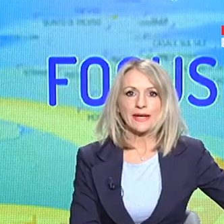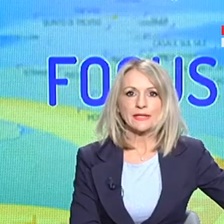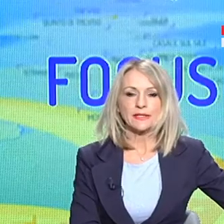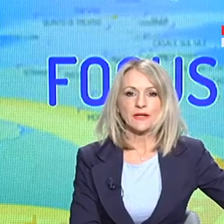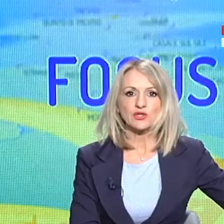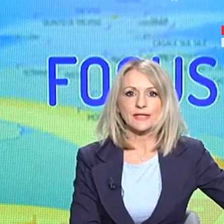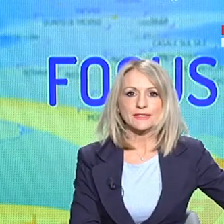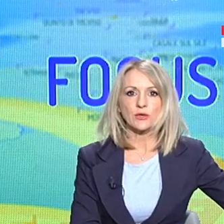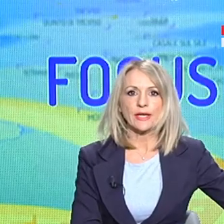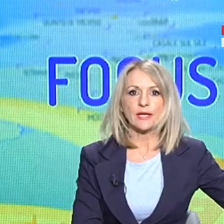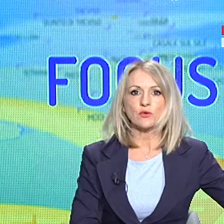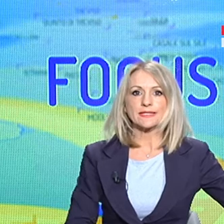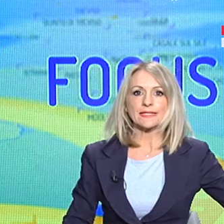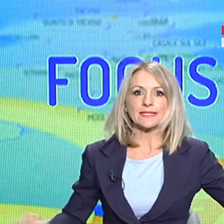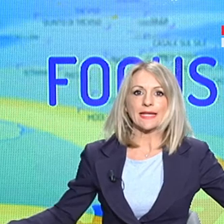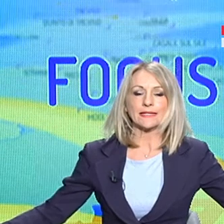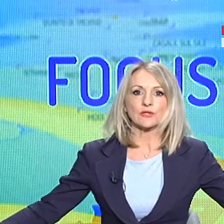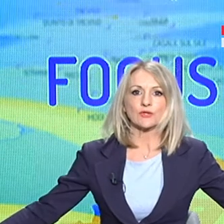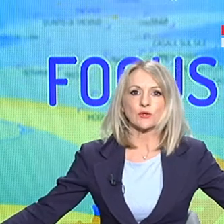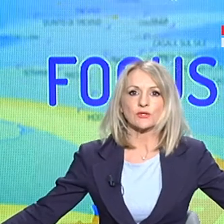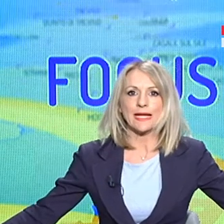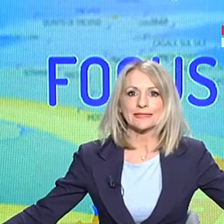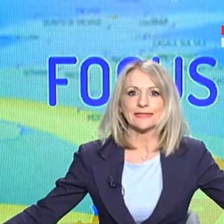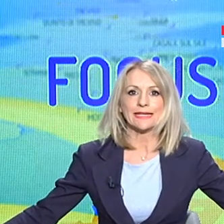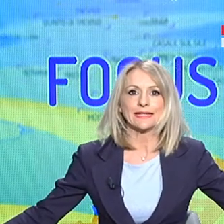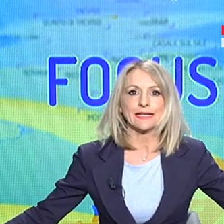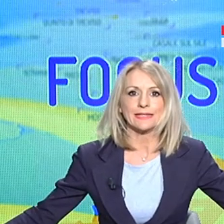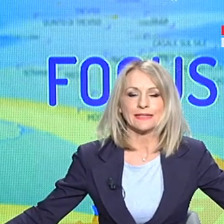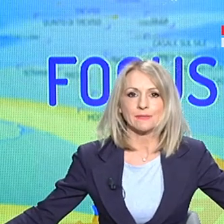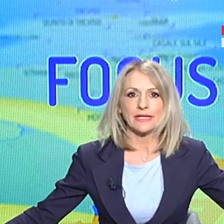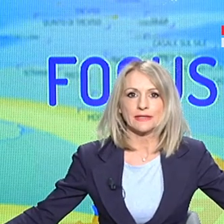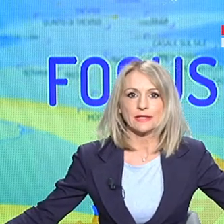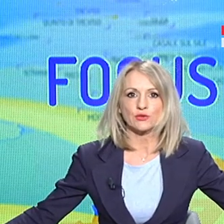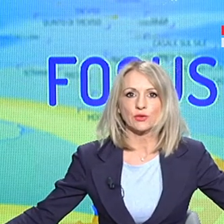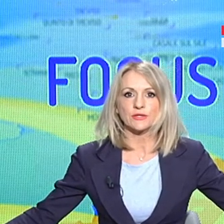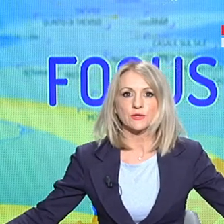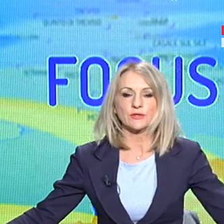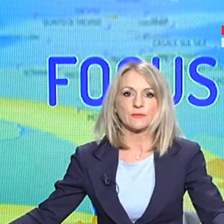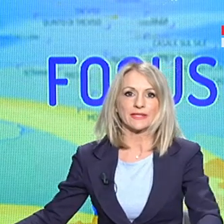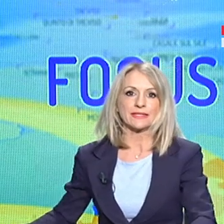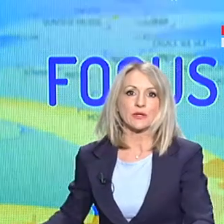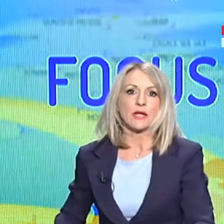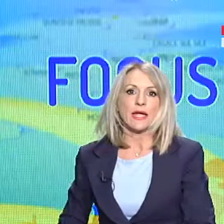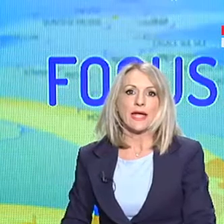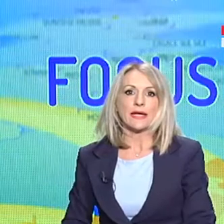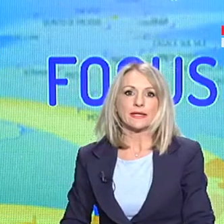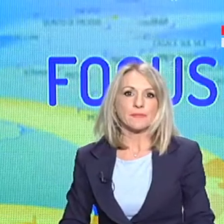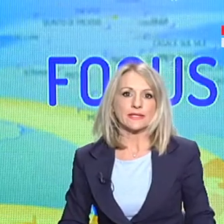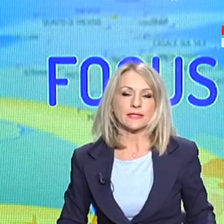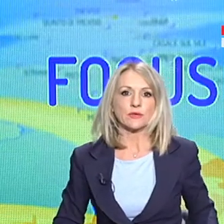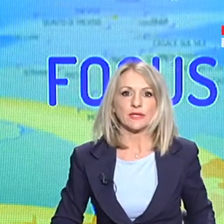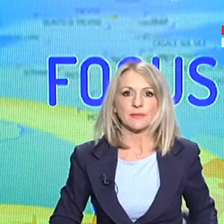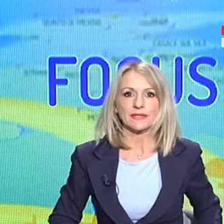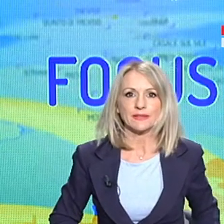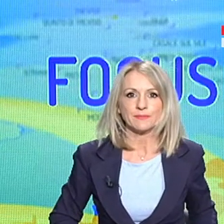della campagna di vaccinazione nell'ULS 7. Ci sono stati dei rallentamenti nei giorni scorsi, ma adesso è